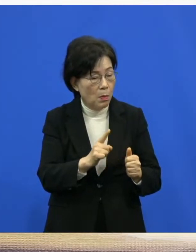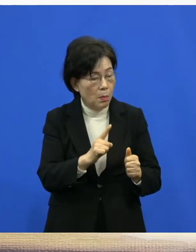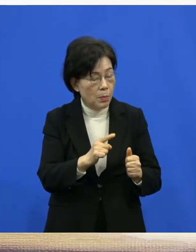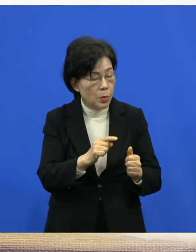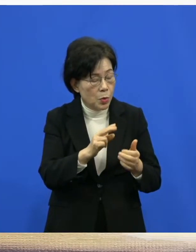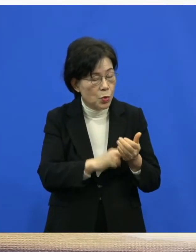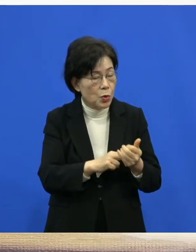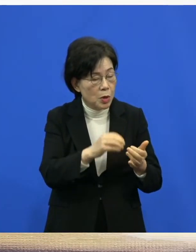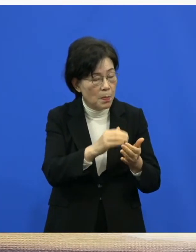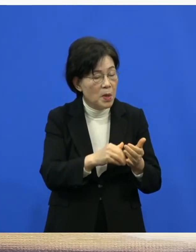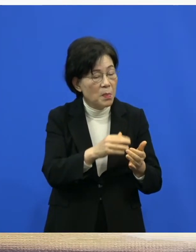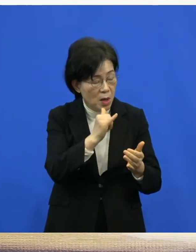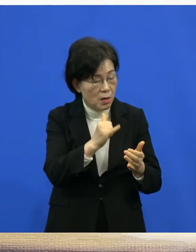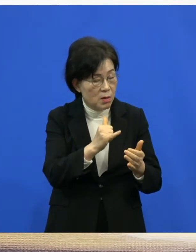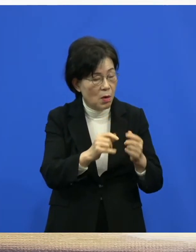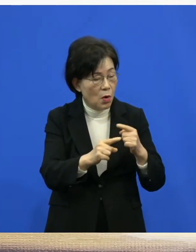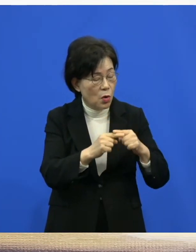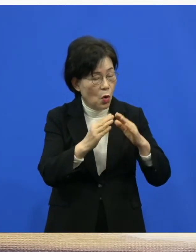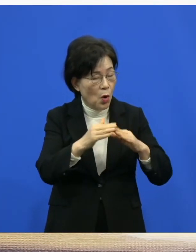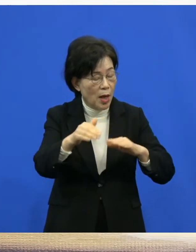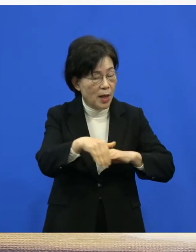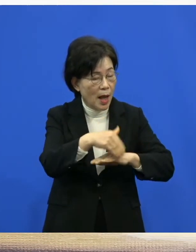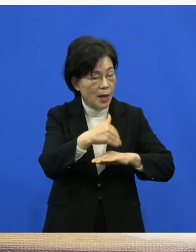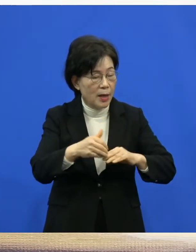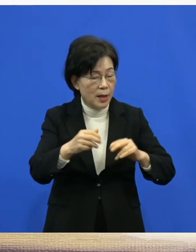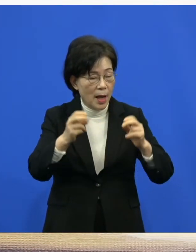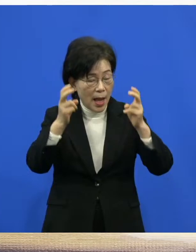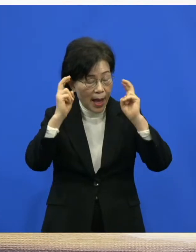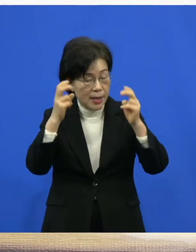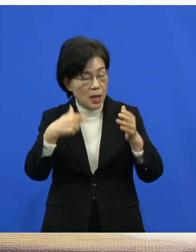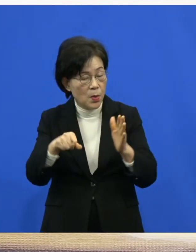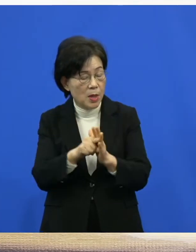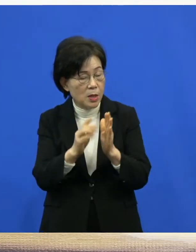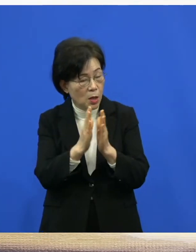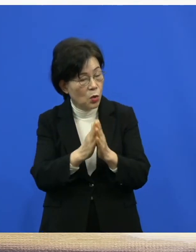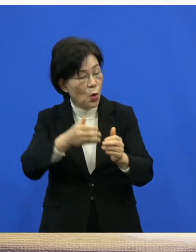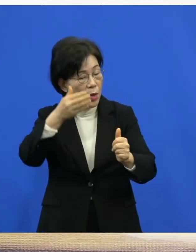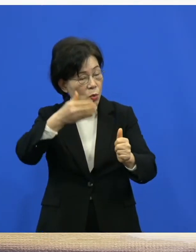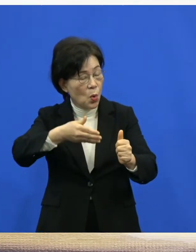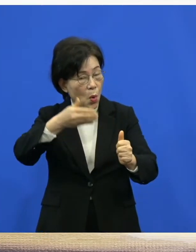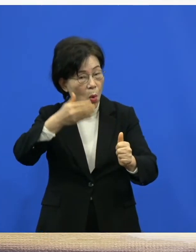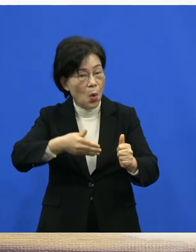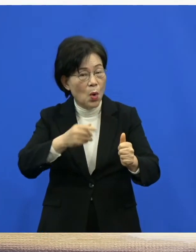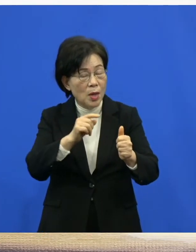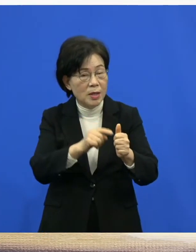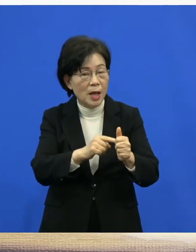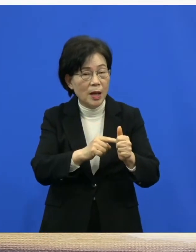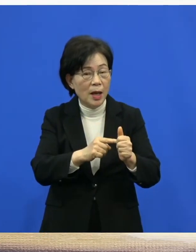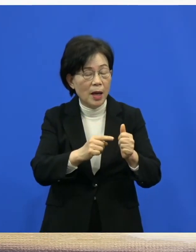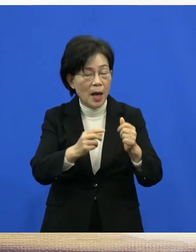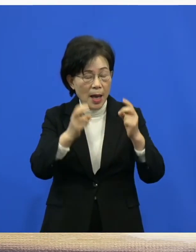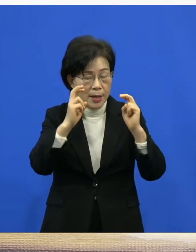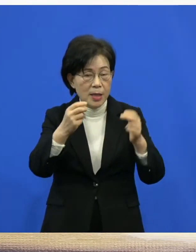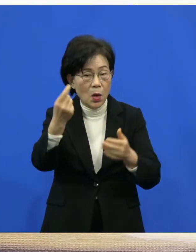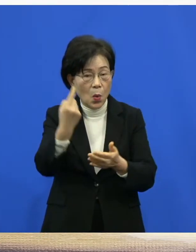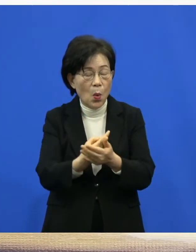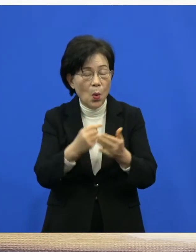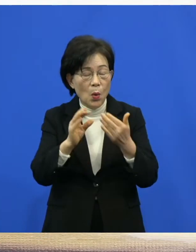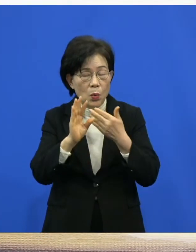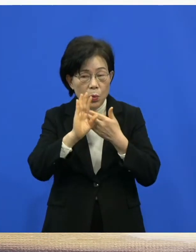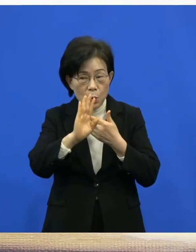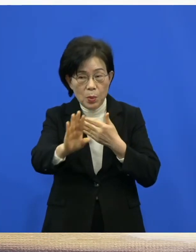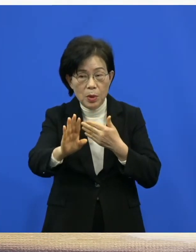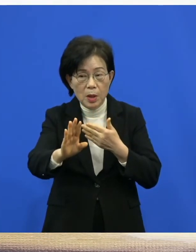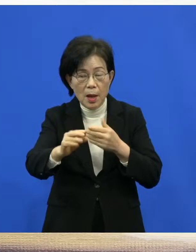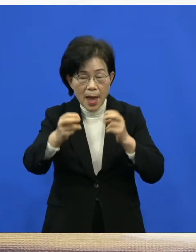자네 교회 다닌다고 했지? 우리 회사를 위해서 좀 기도 좀 해줄래? 자네가 들어온 이후부터 우리 회사 영업 실적이